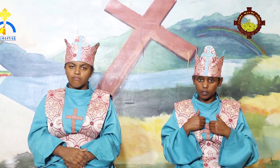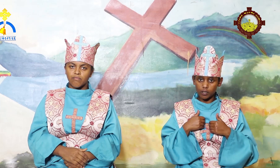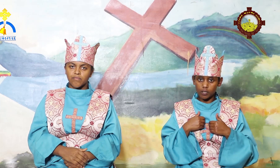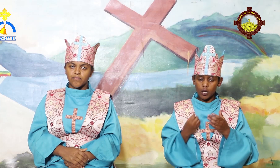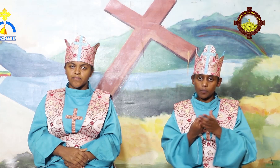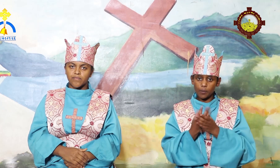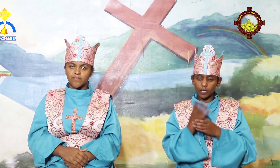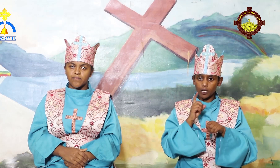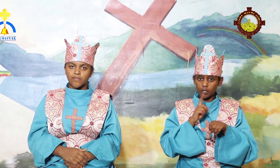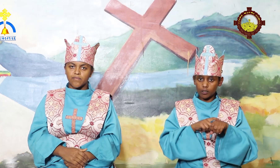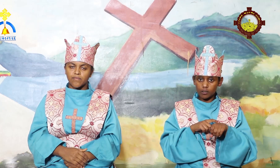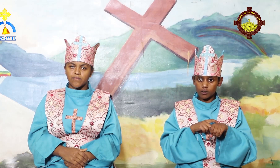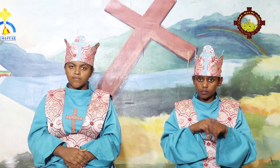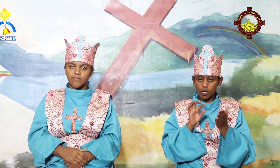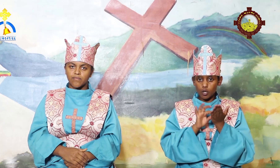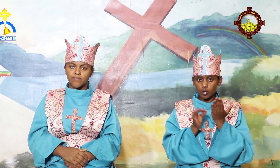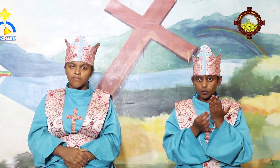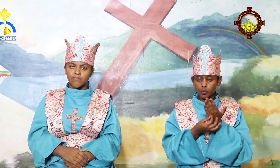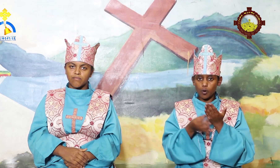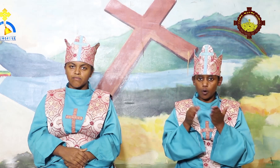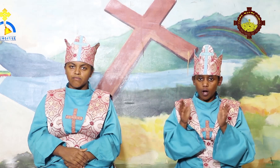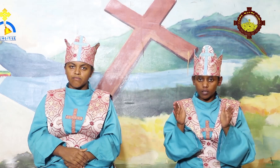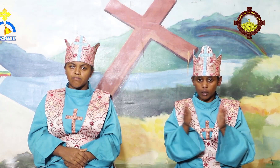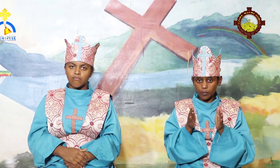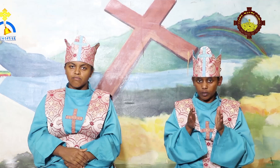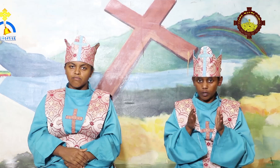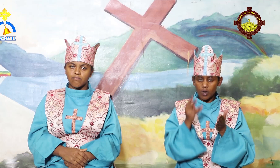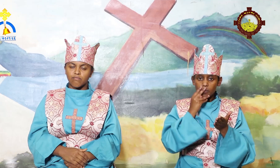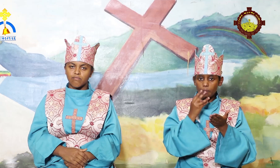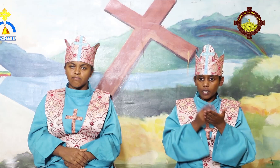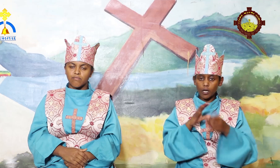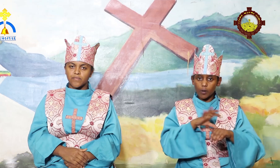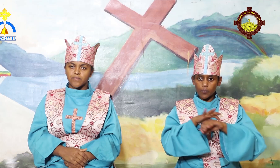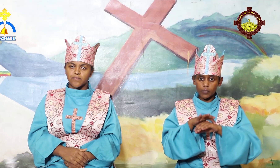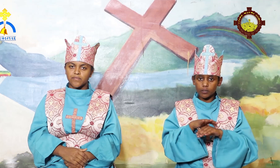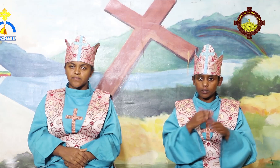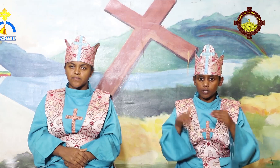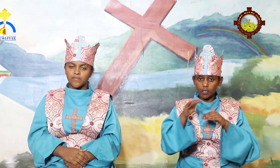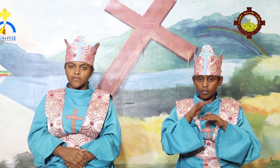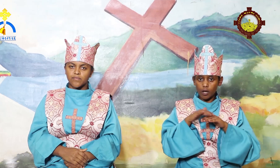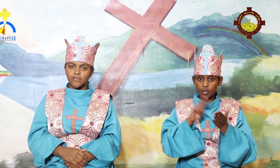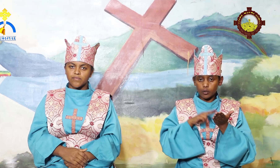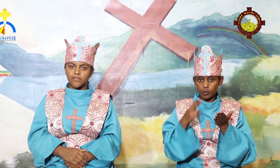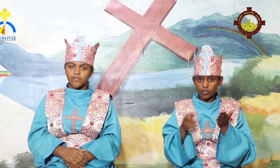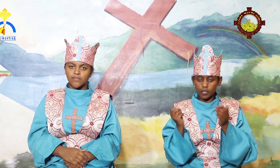የወደቀ ዘርም አለ። በበቀለ ጊዜም እሾ አጣበቀው። በመልካም ምድር